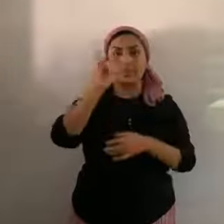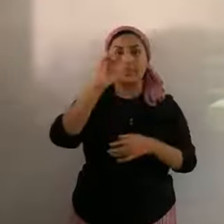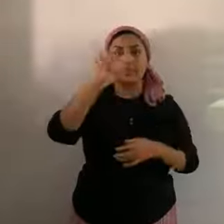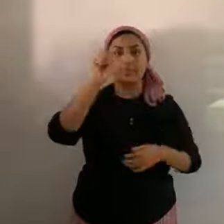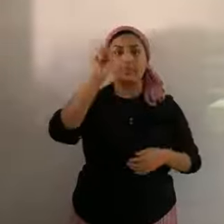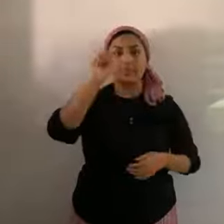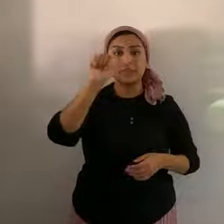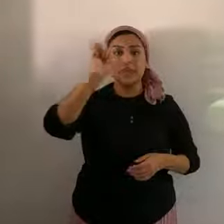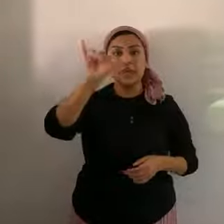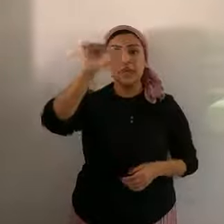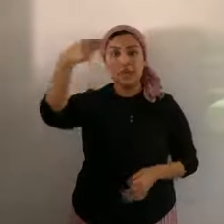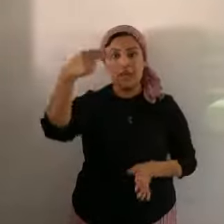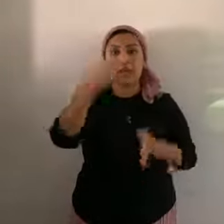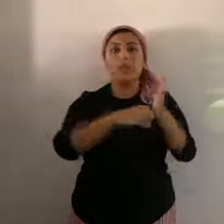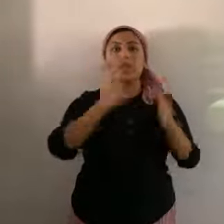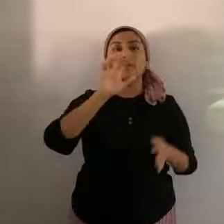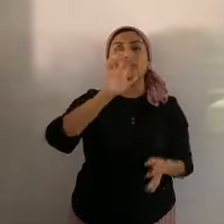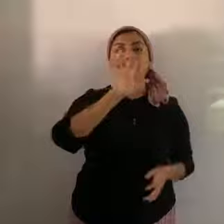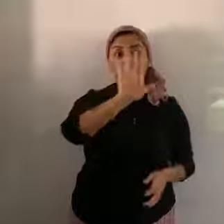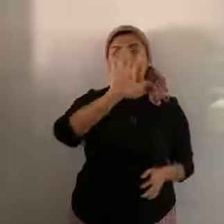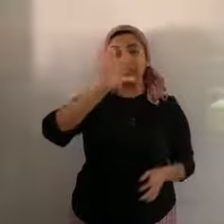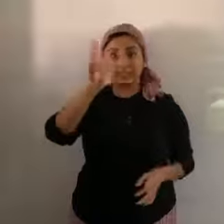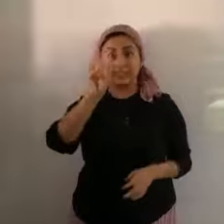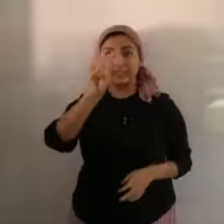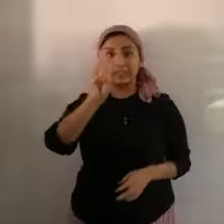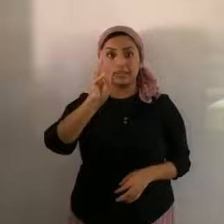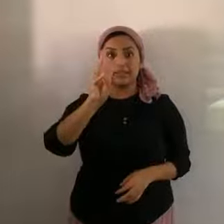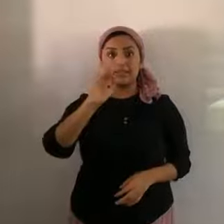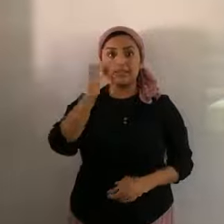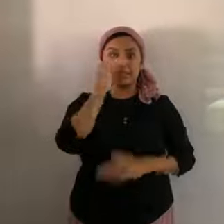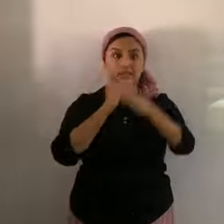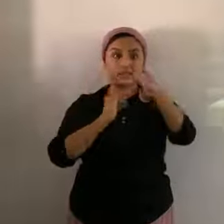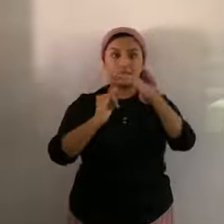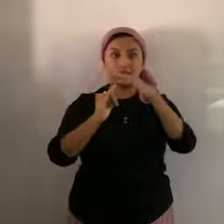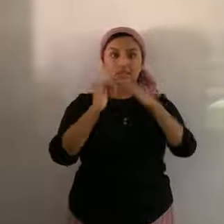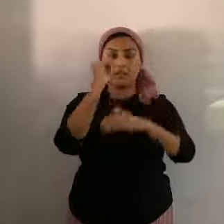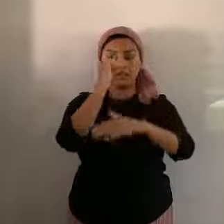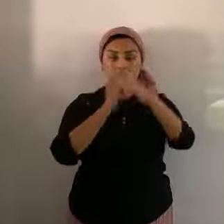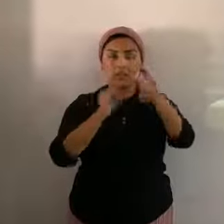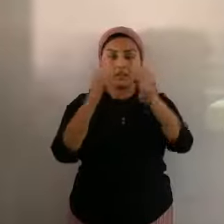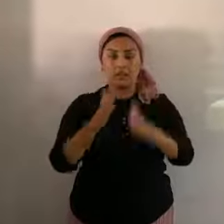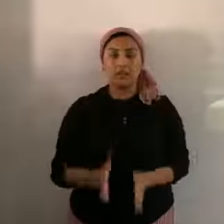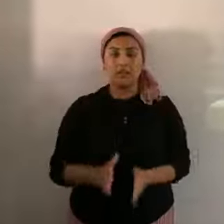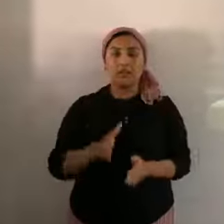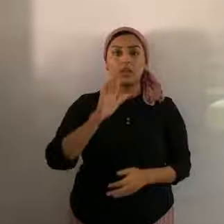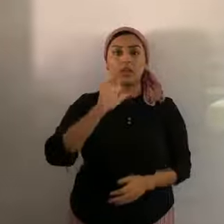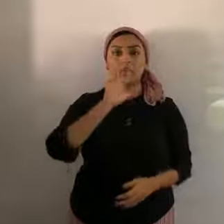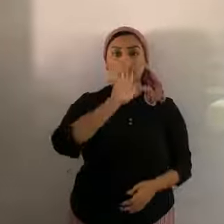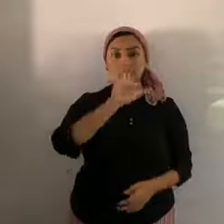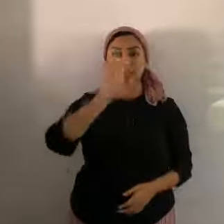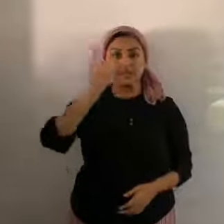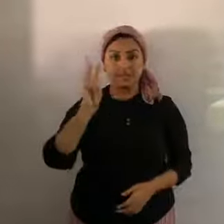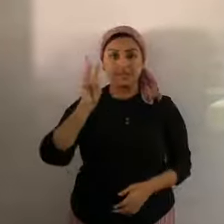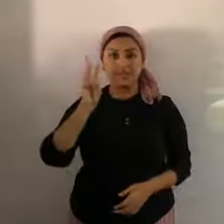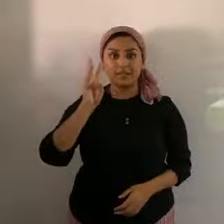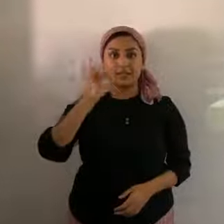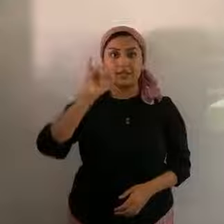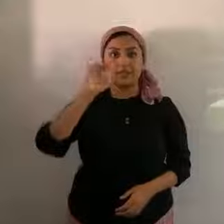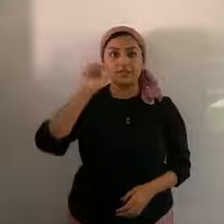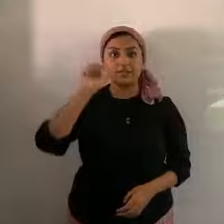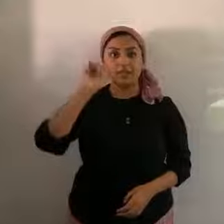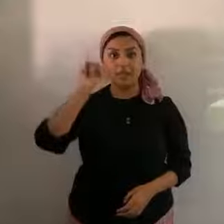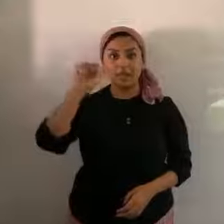Isaías 56, vamos para allá. En Isaías 56, es que eso